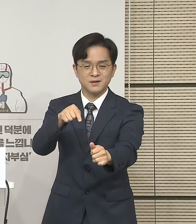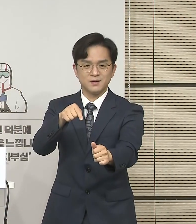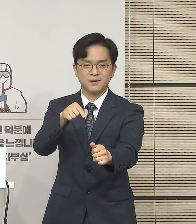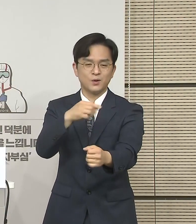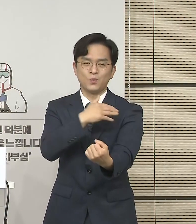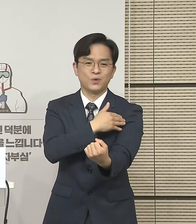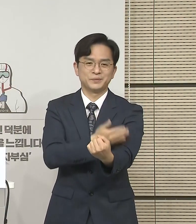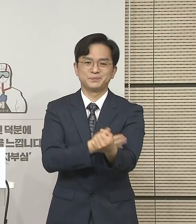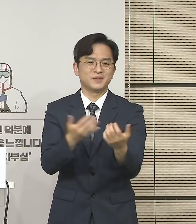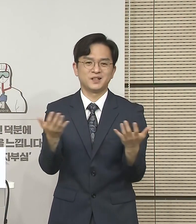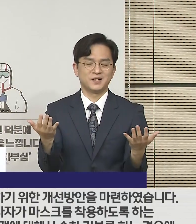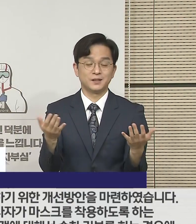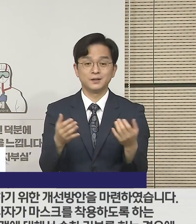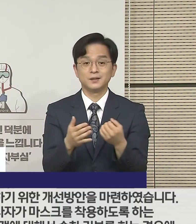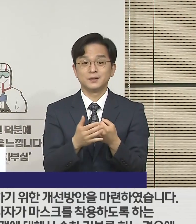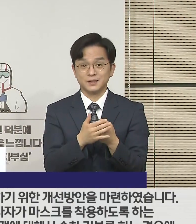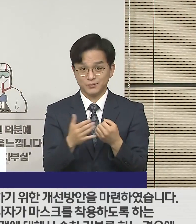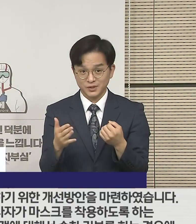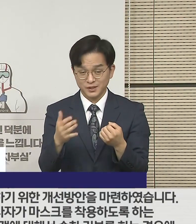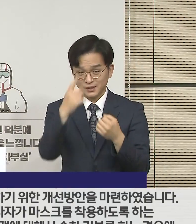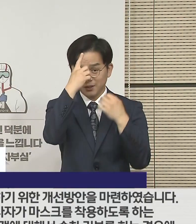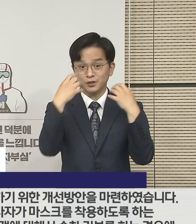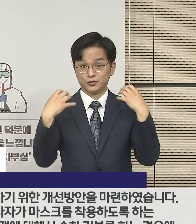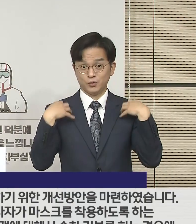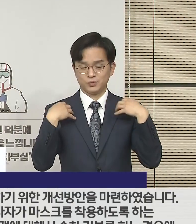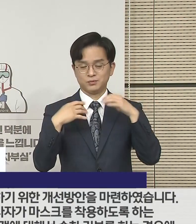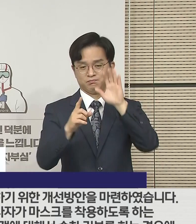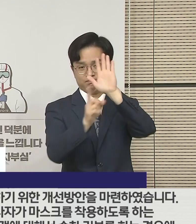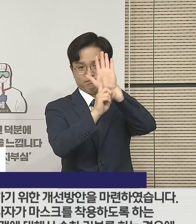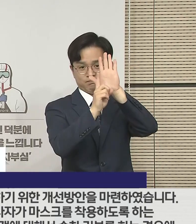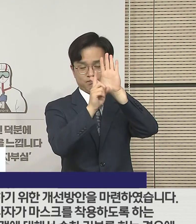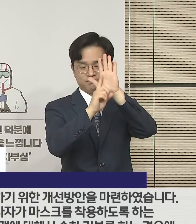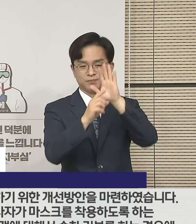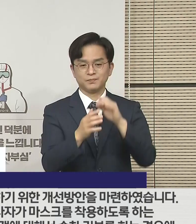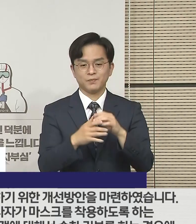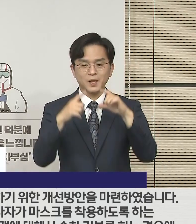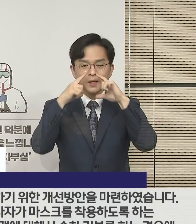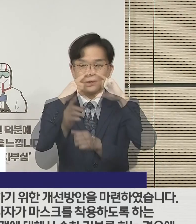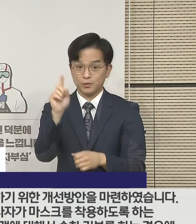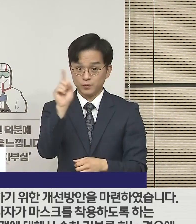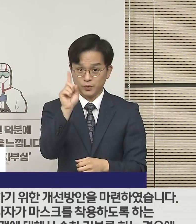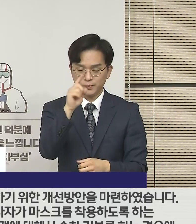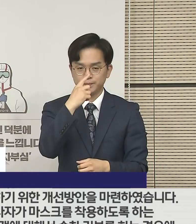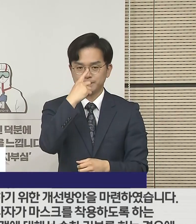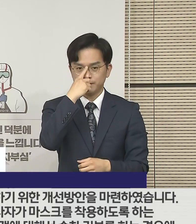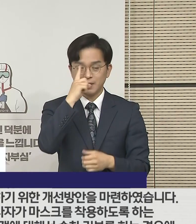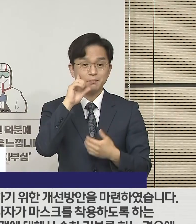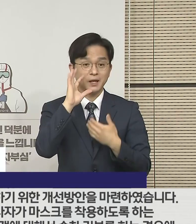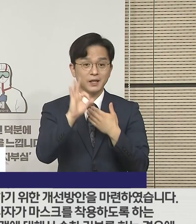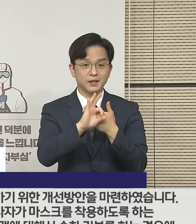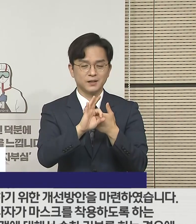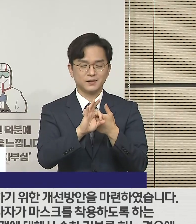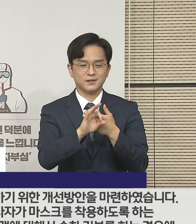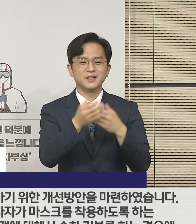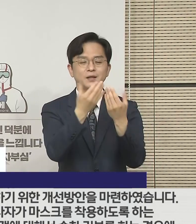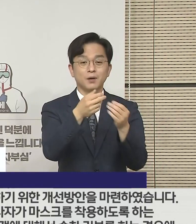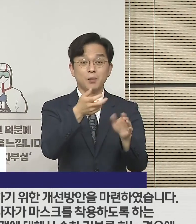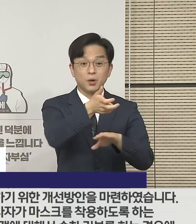정부는 대중교통에서의 마스크 착용을 유도하기 위한 개선 방안을 마련하였습니다. 승객이 탑승하였을